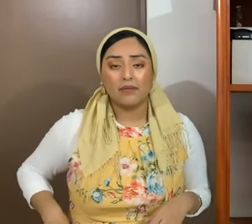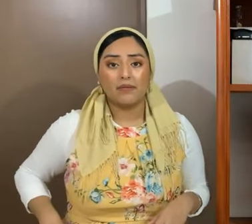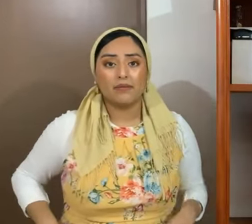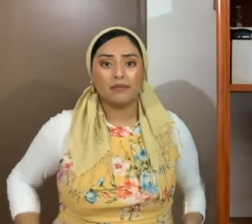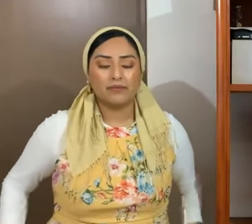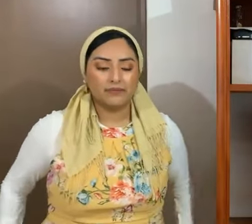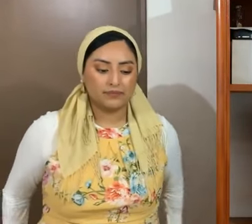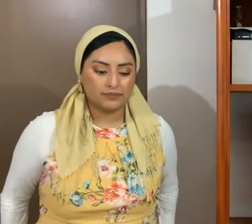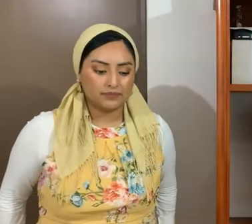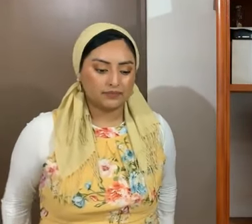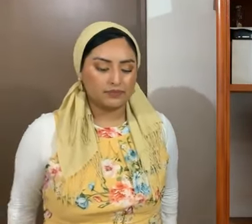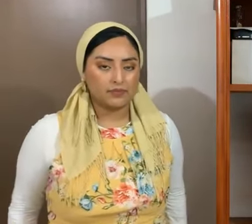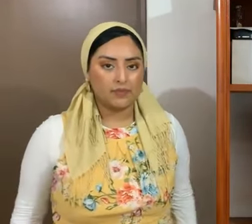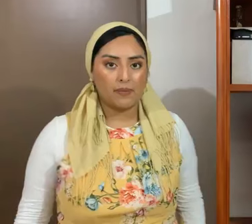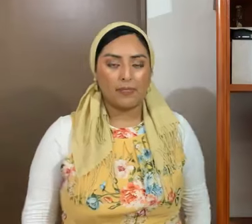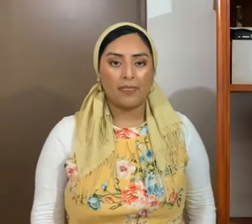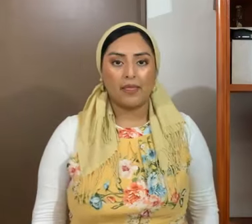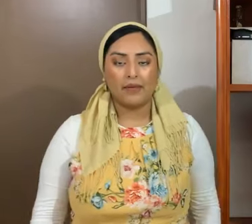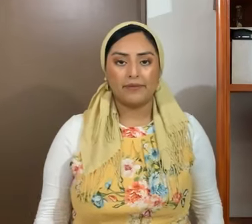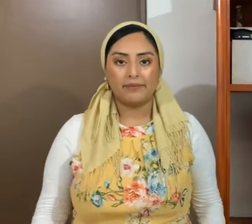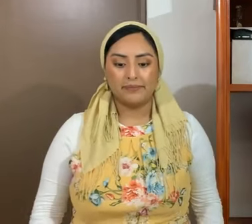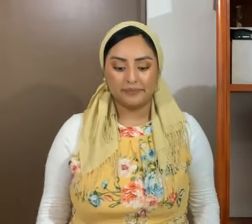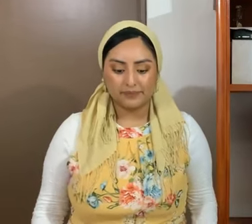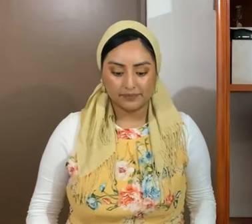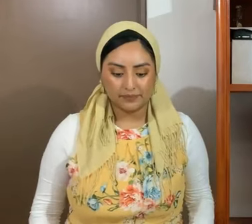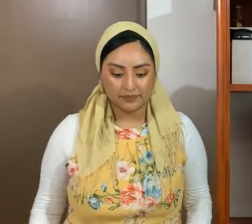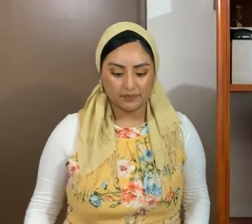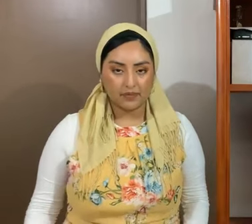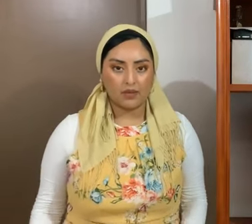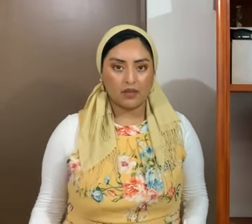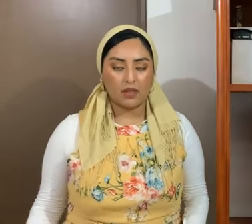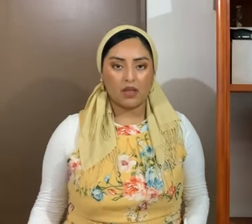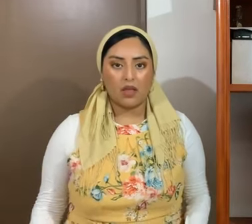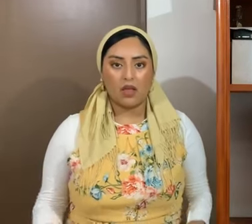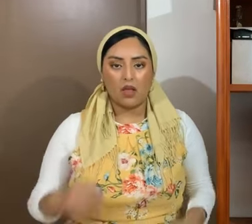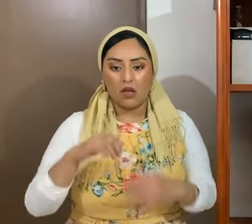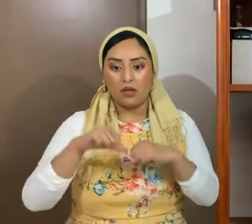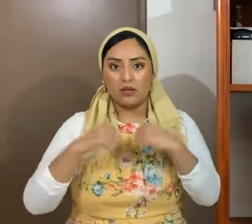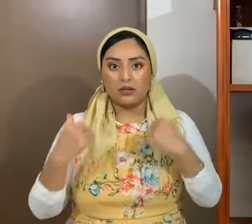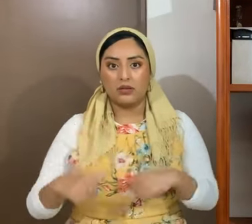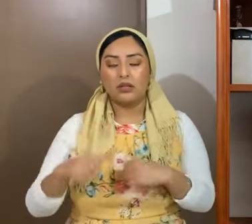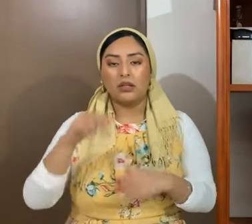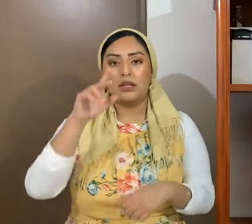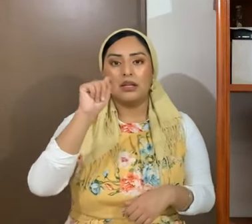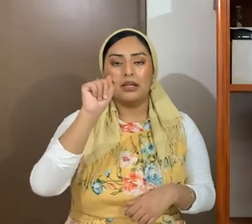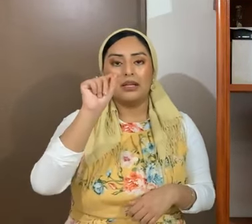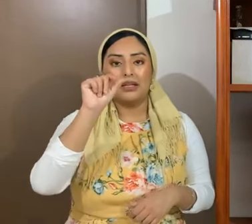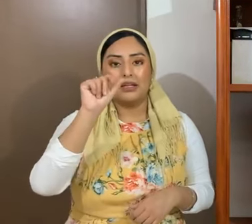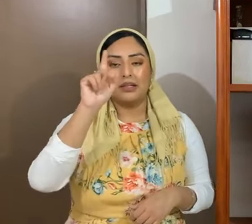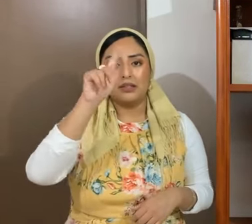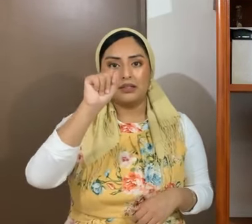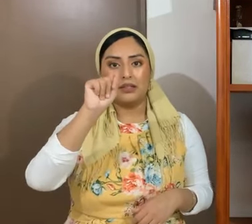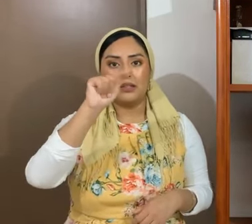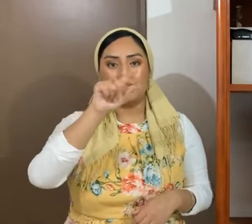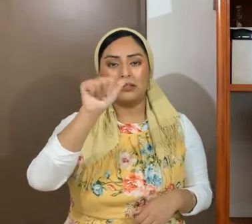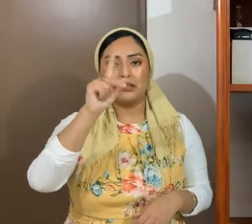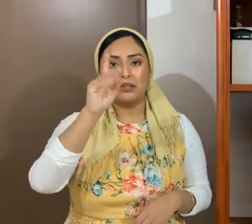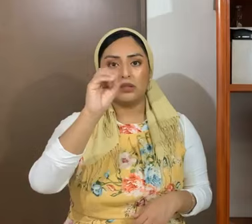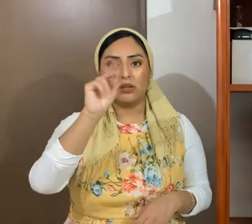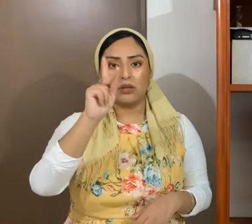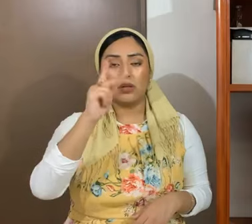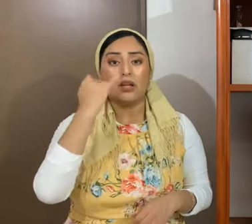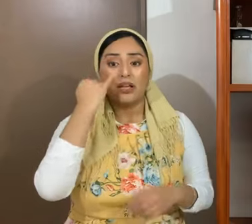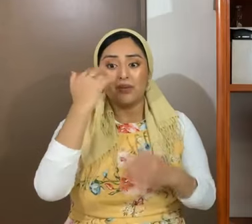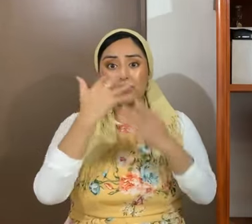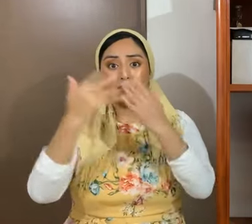y menos que no fuera Simei, que no fueran rey y todos los, el Cohen Sadoc, por ejemplo. Si a ti alguien